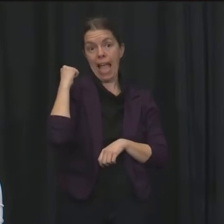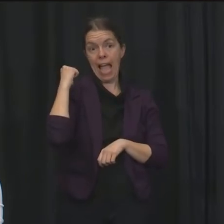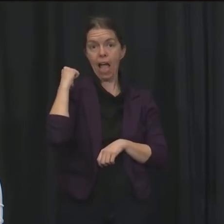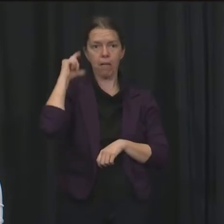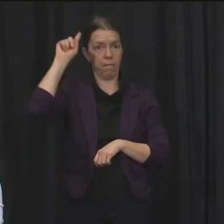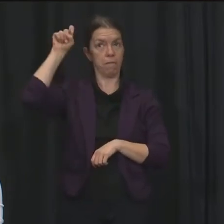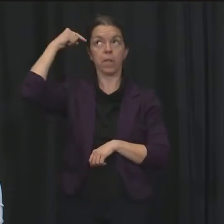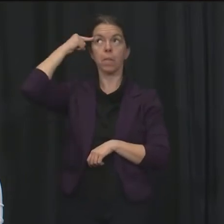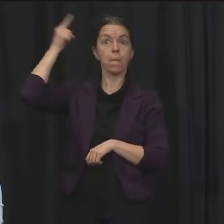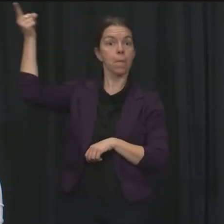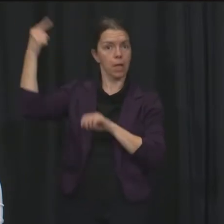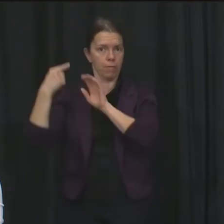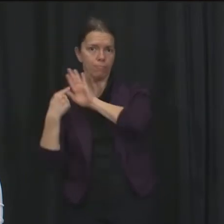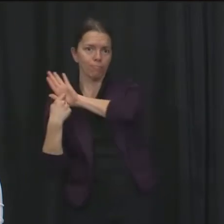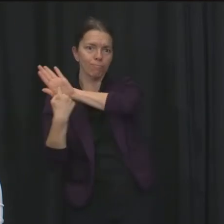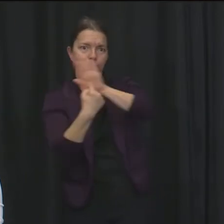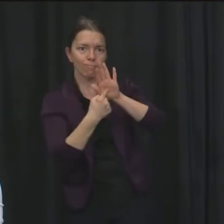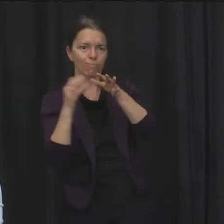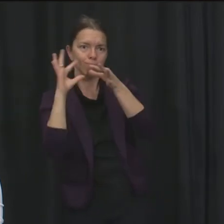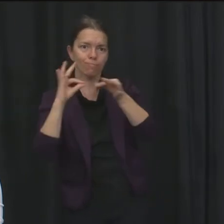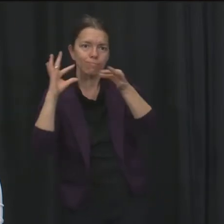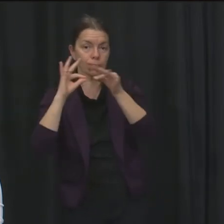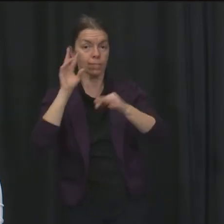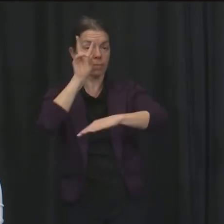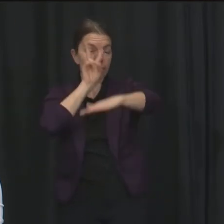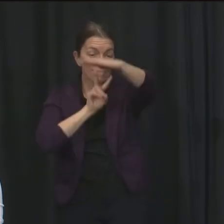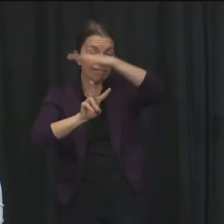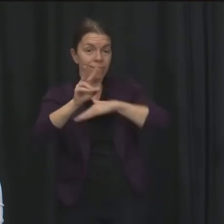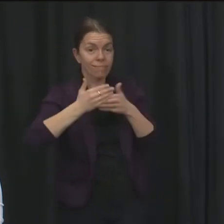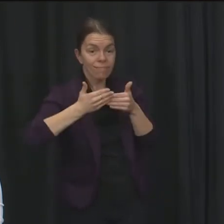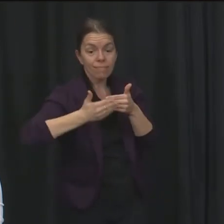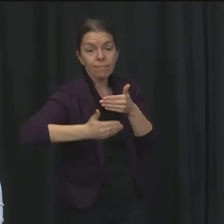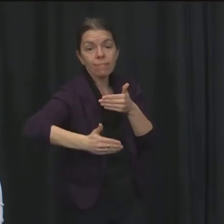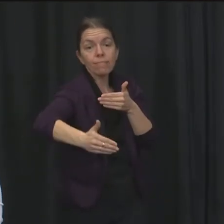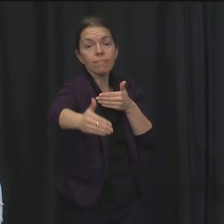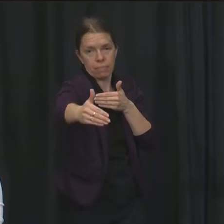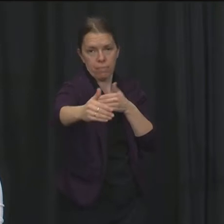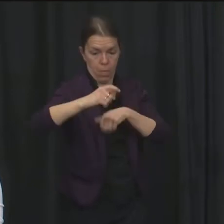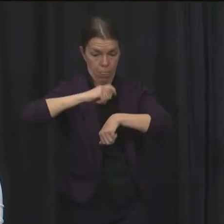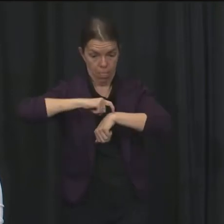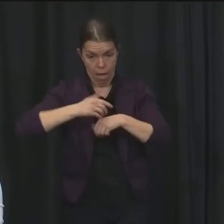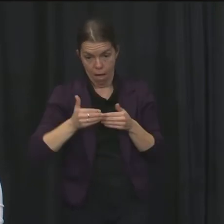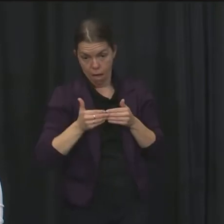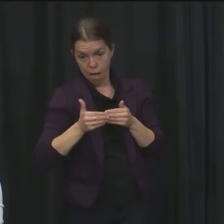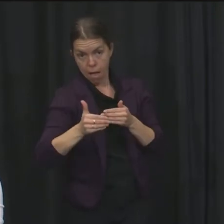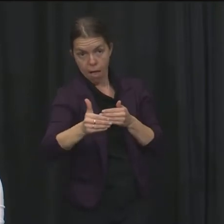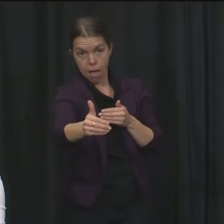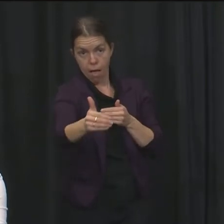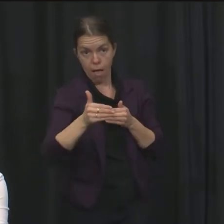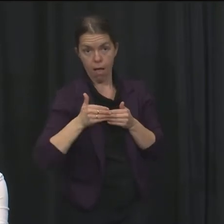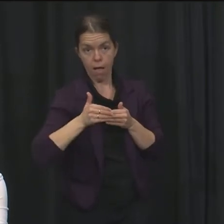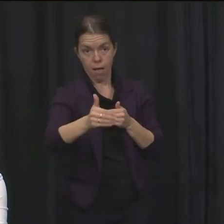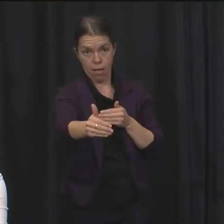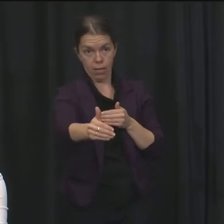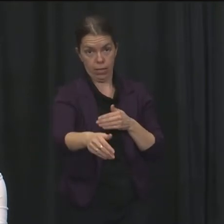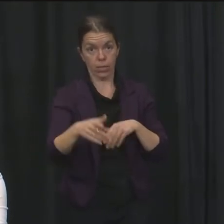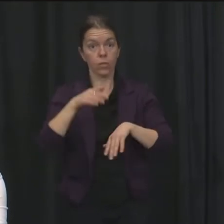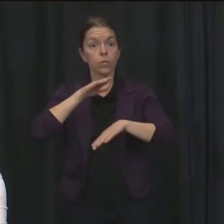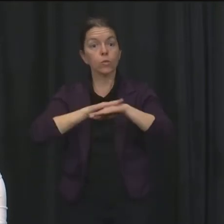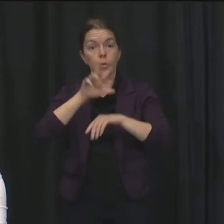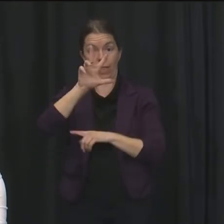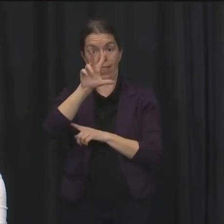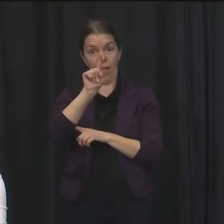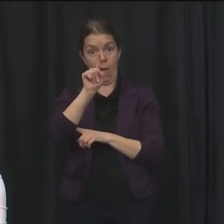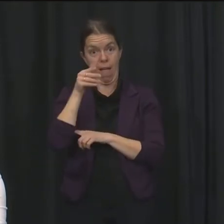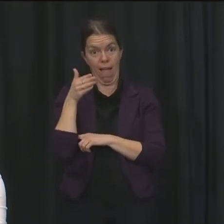quand même certaines limites. Ces modèles-là n'ont pas été nécessairement ventilés à l'échelle des régions, donc on nous a